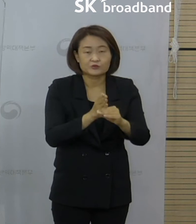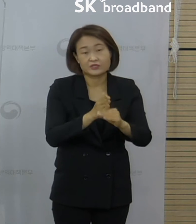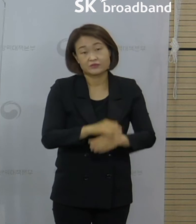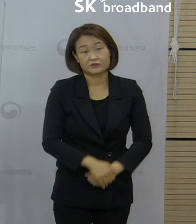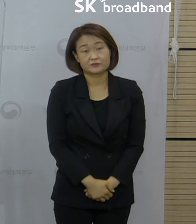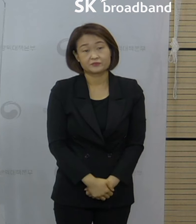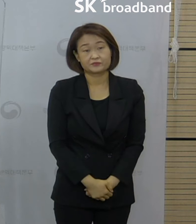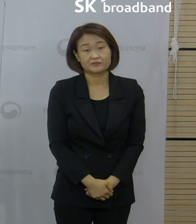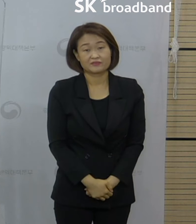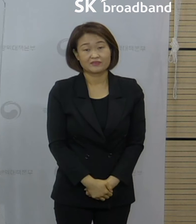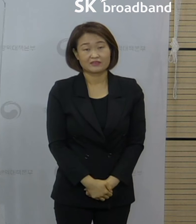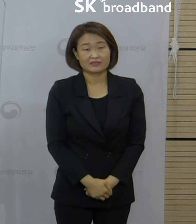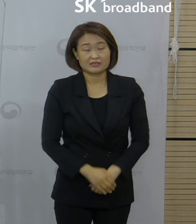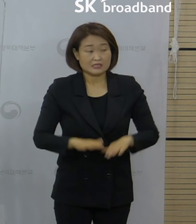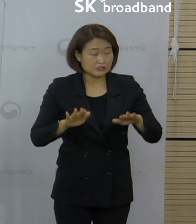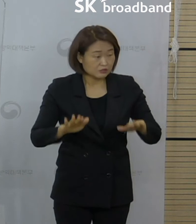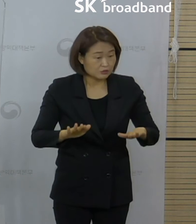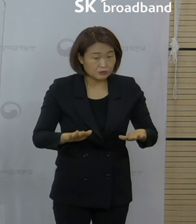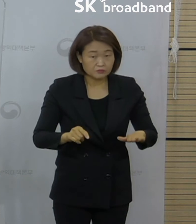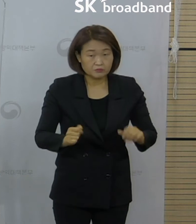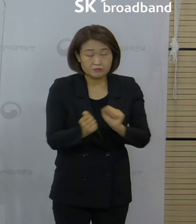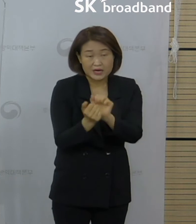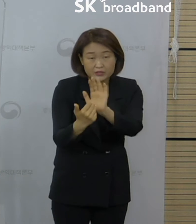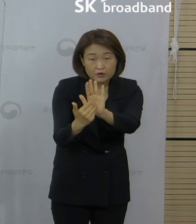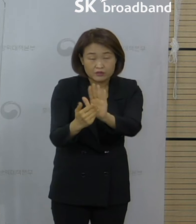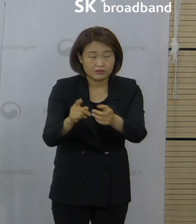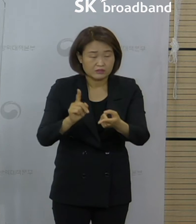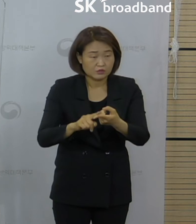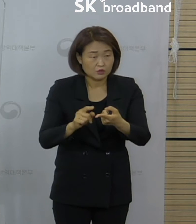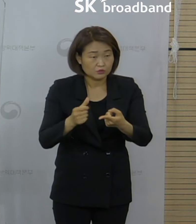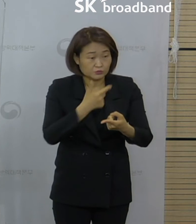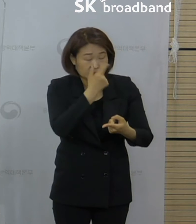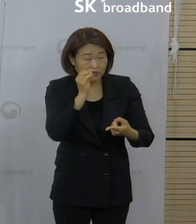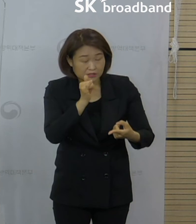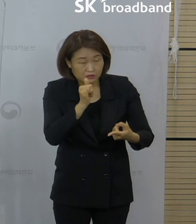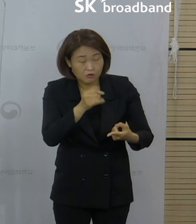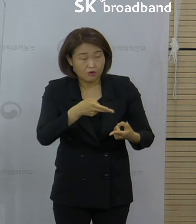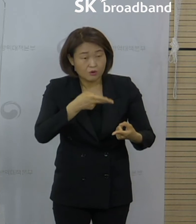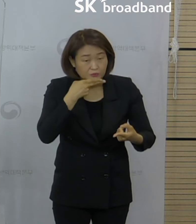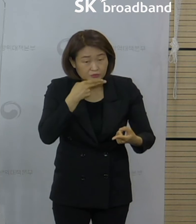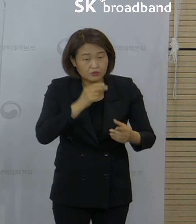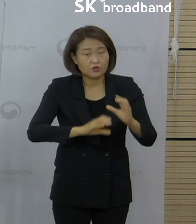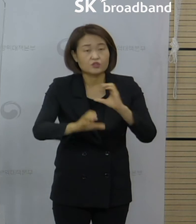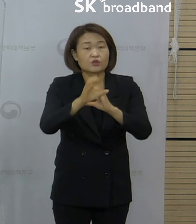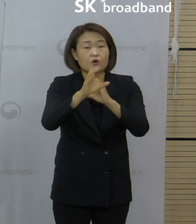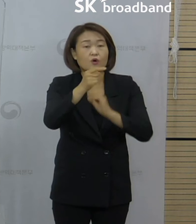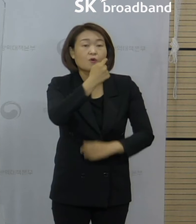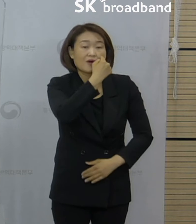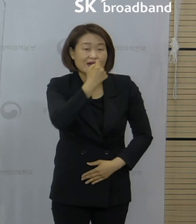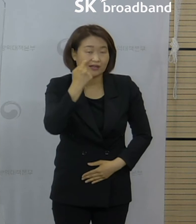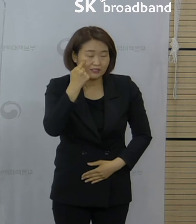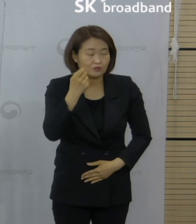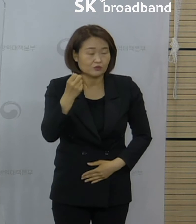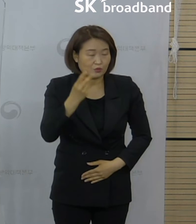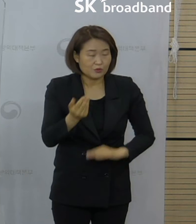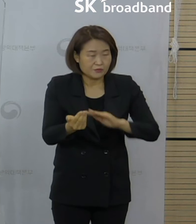혹시라도 빈틈을 더 보강할 부분이 있는지를 계속 저희가 확인하고 대비하고